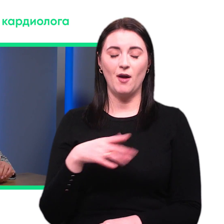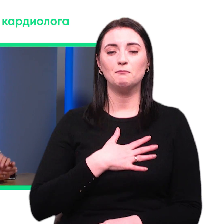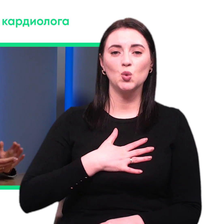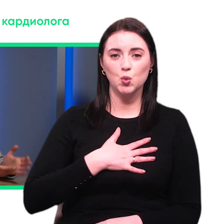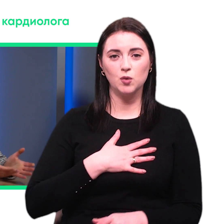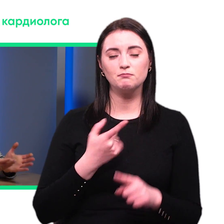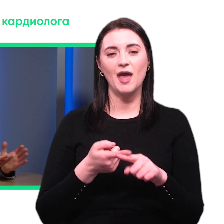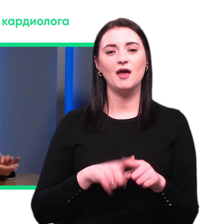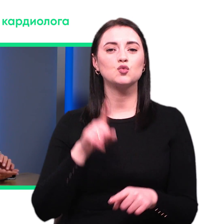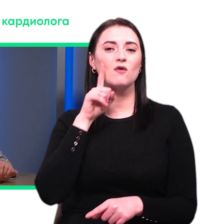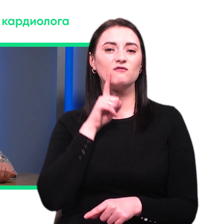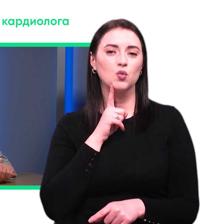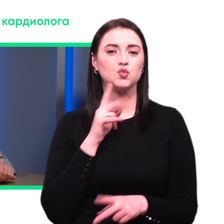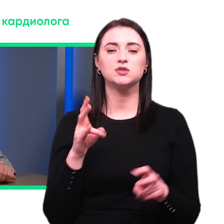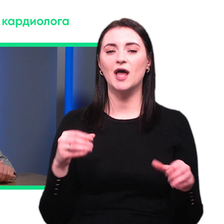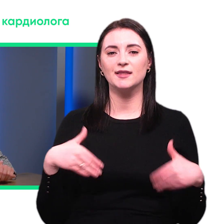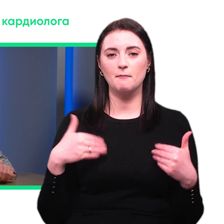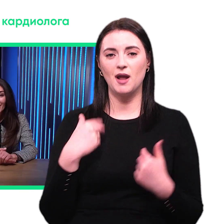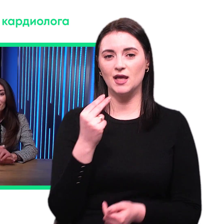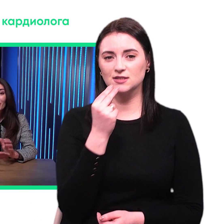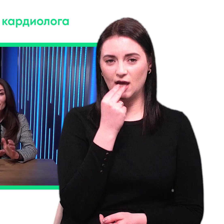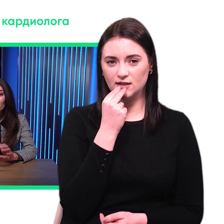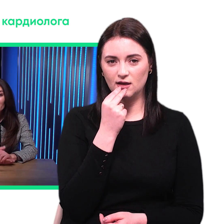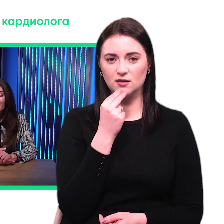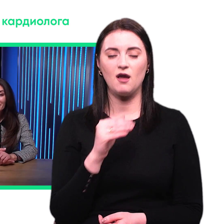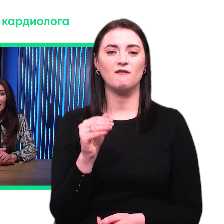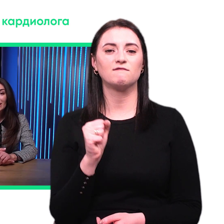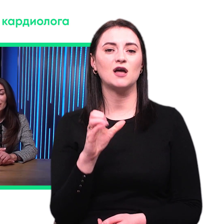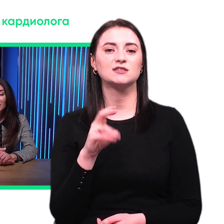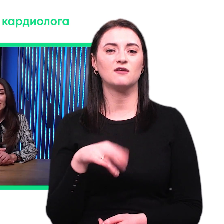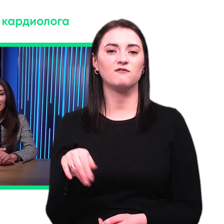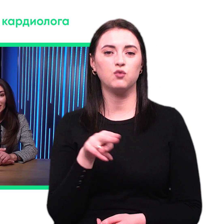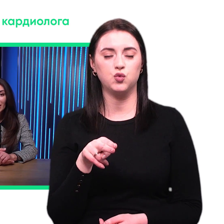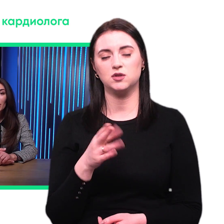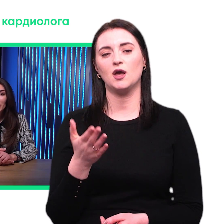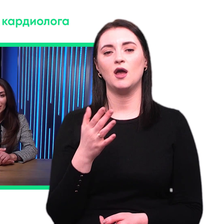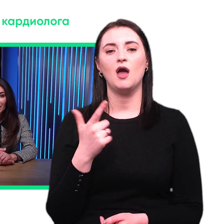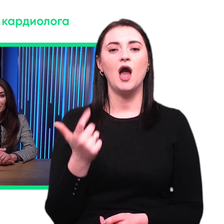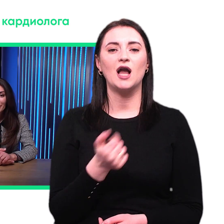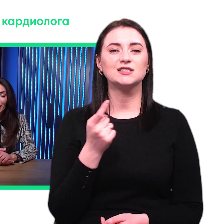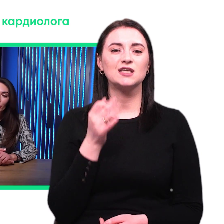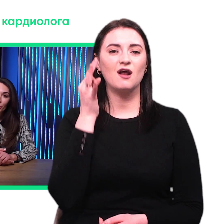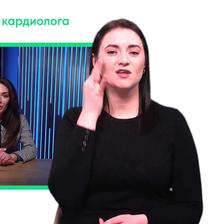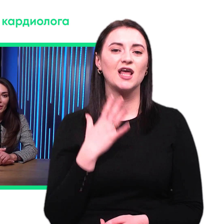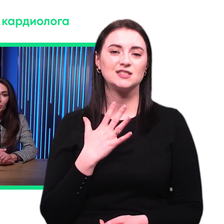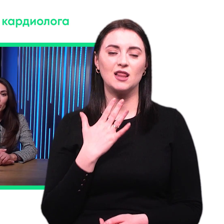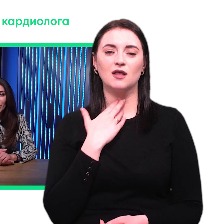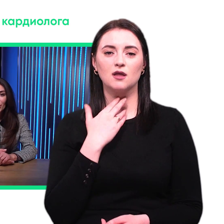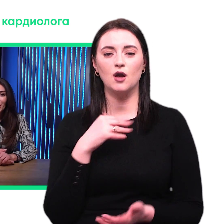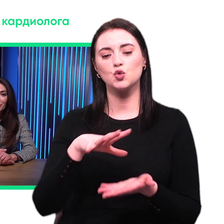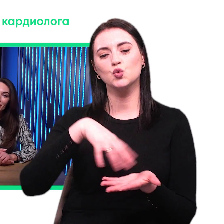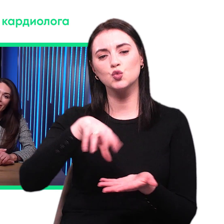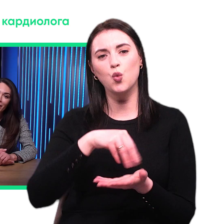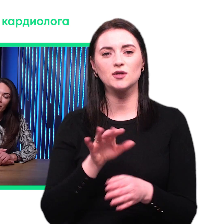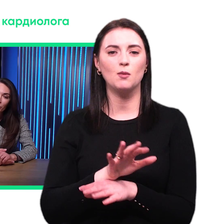Це вкусна, неполезна їжа, фастфуд, газовані сладкі напитки, тортики,